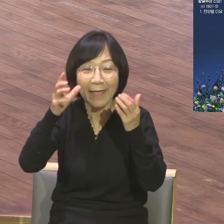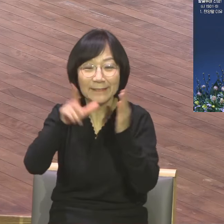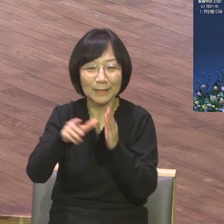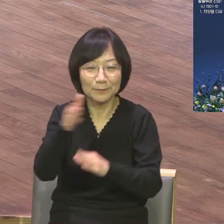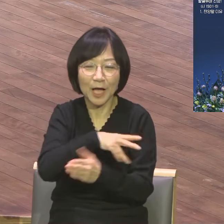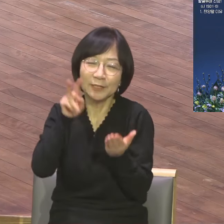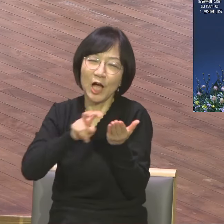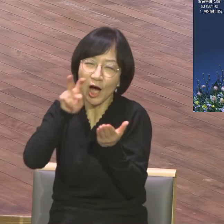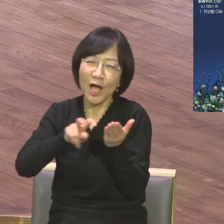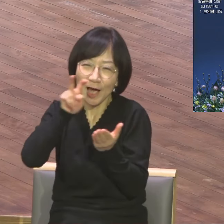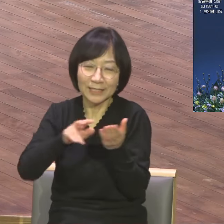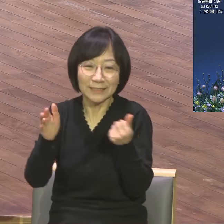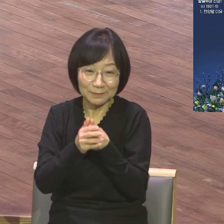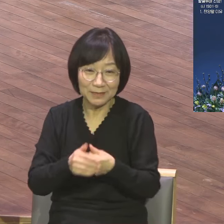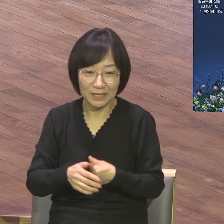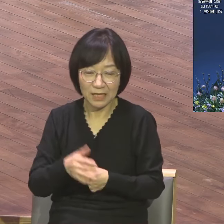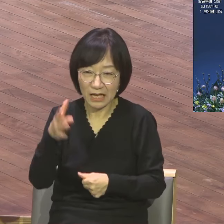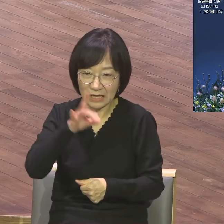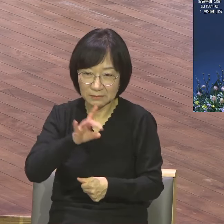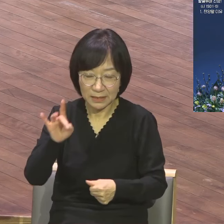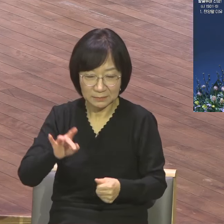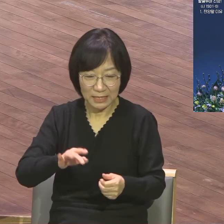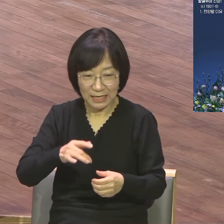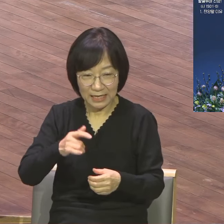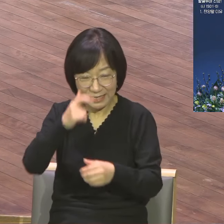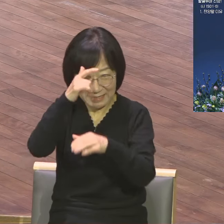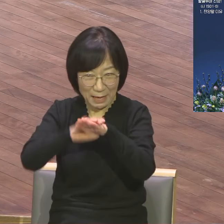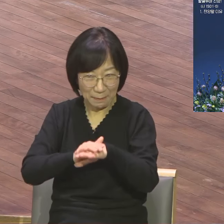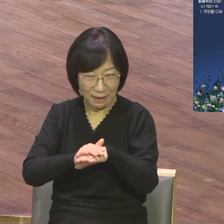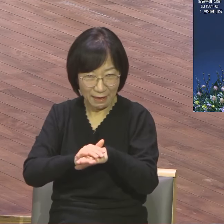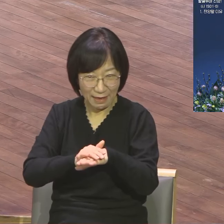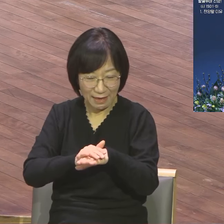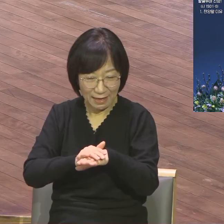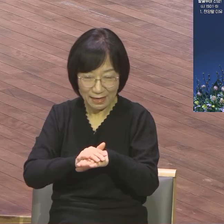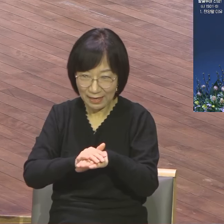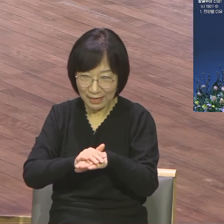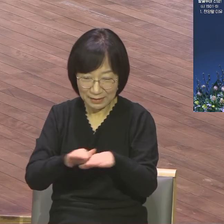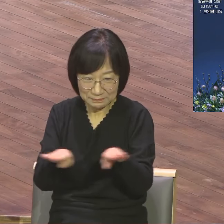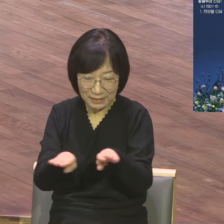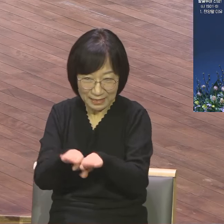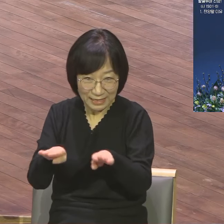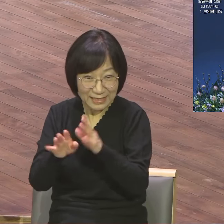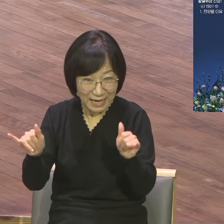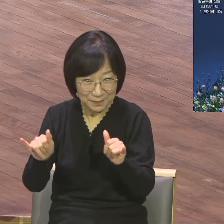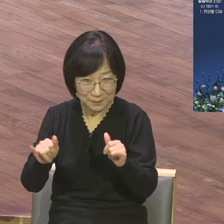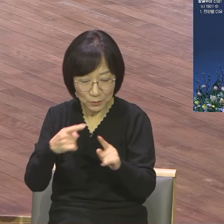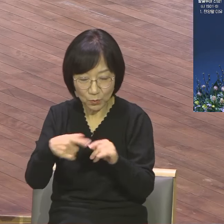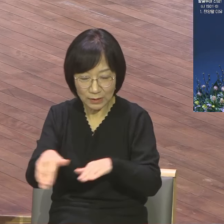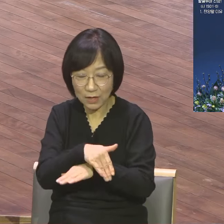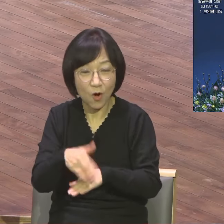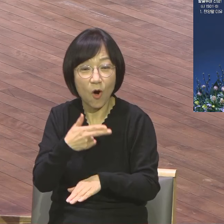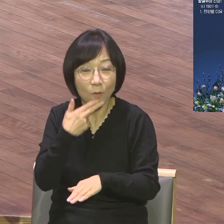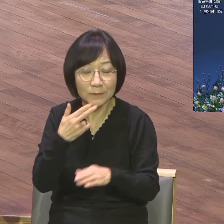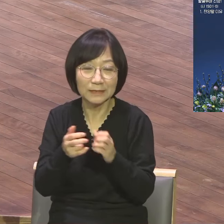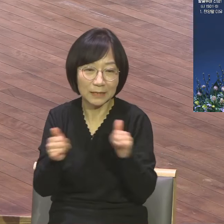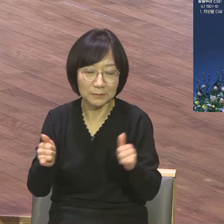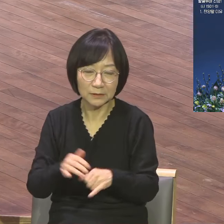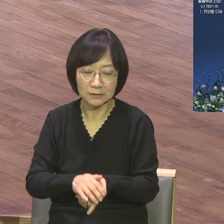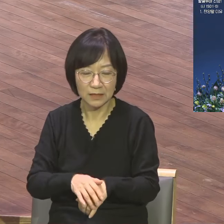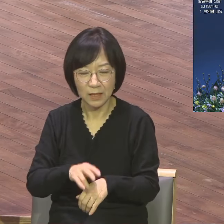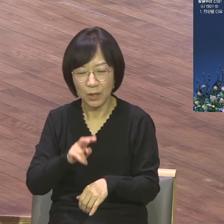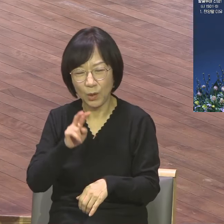엄치들이요 예배 3전에 나와서 찬양을 부를지어다. 우리 모태로부터 다니는